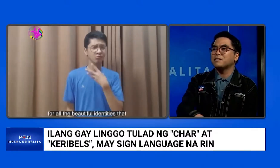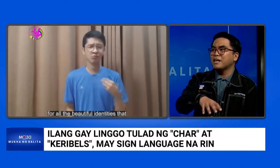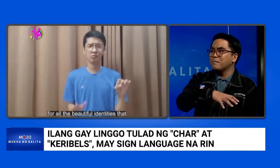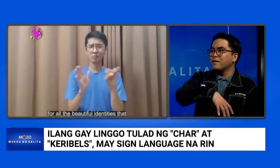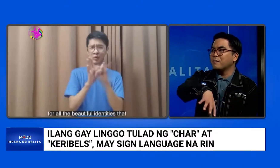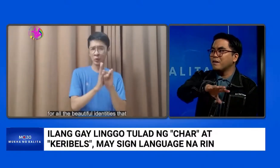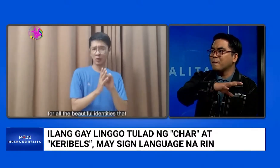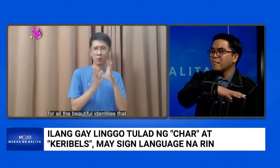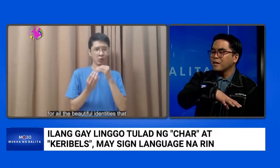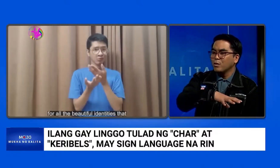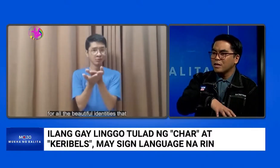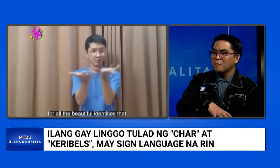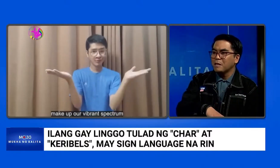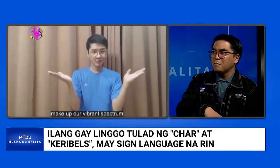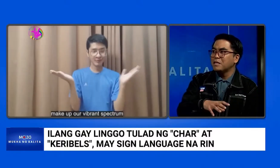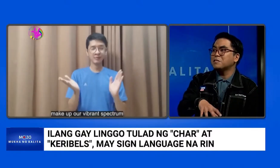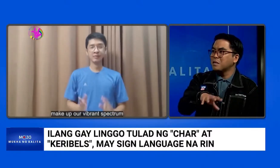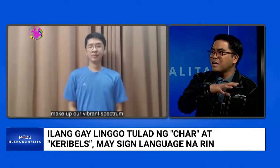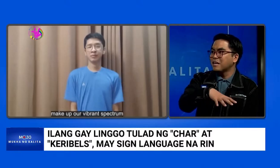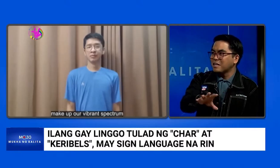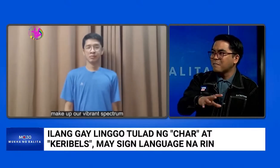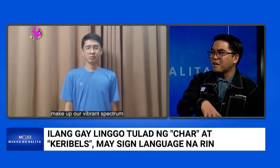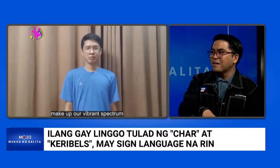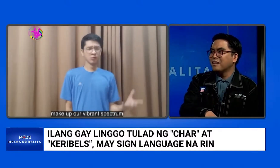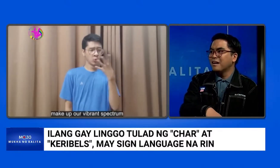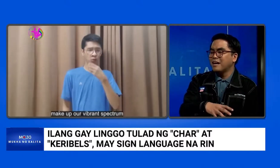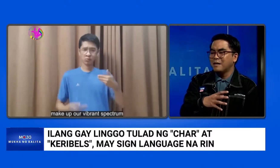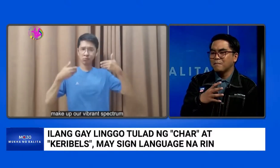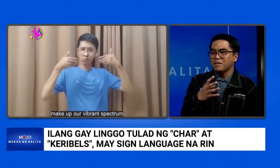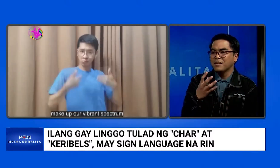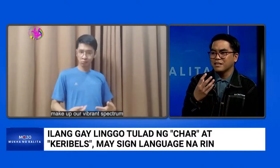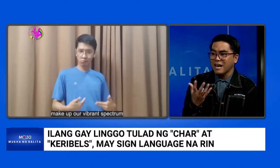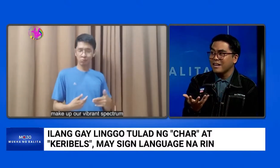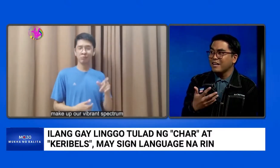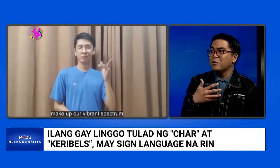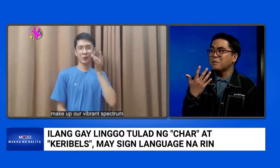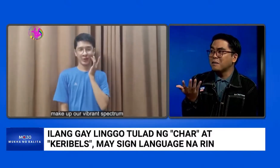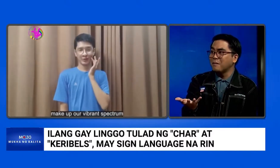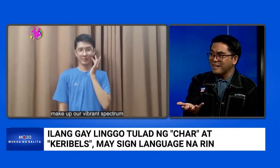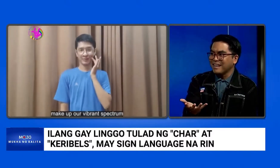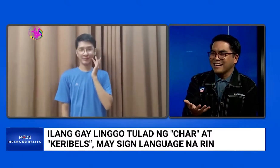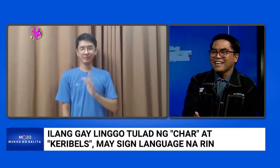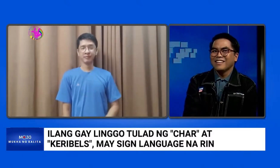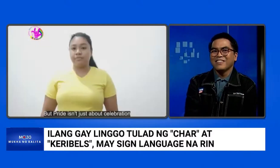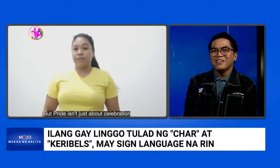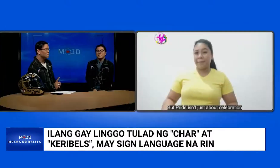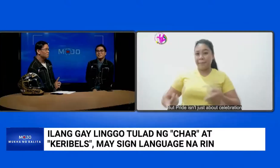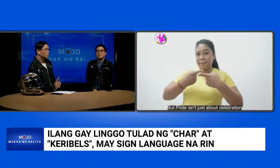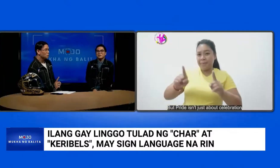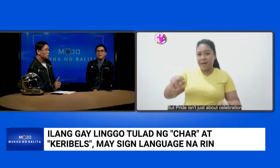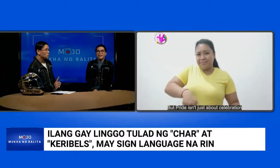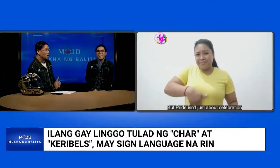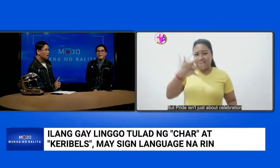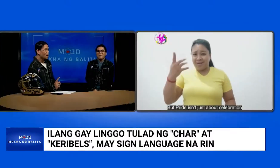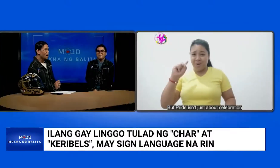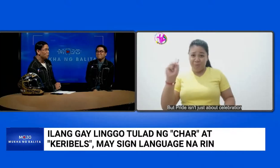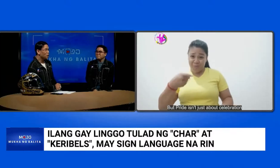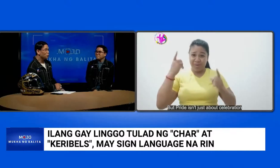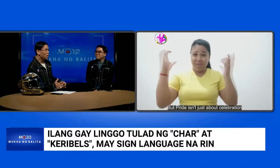iba't ibang lugar ng Pilipinas, may kanya-kanya pang dialect yung mga bading. No? So, ano ba ang